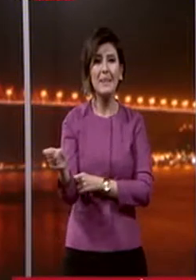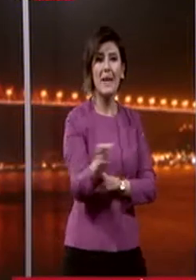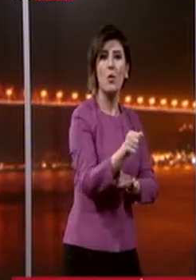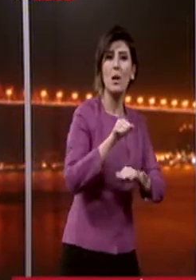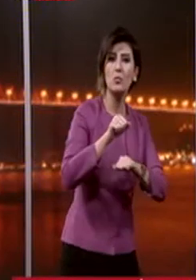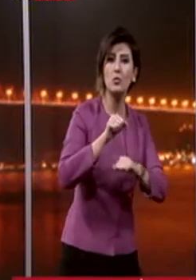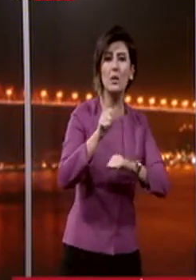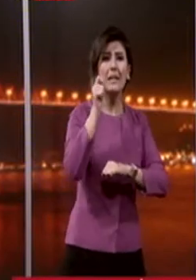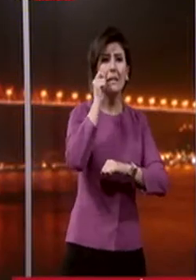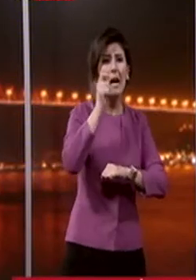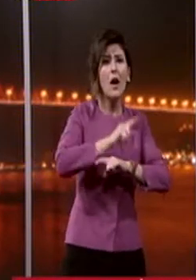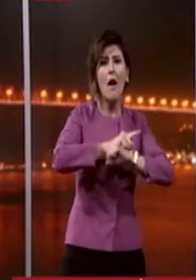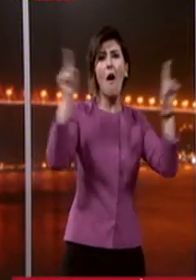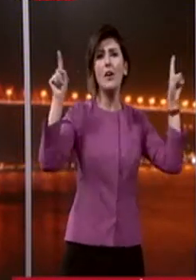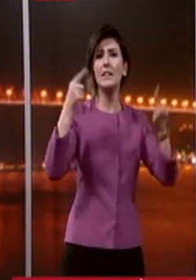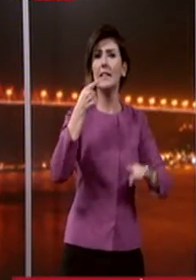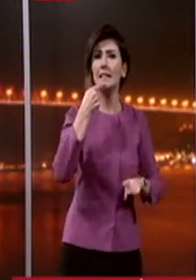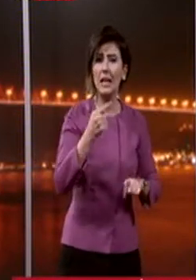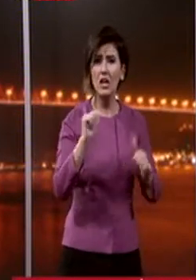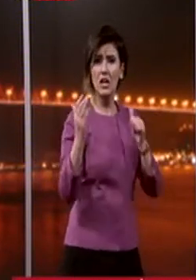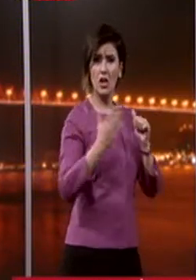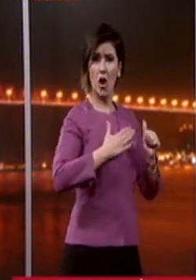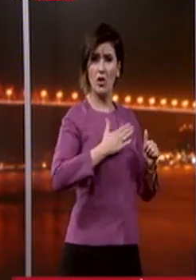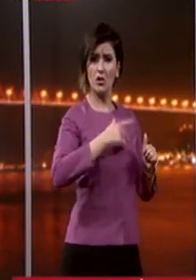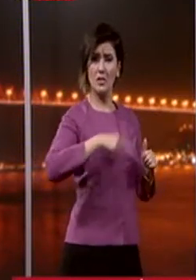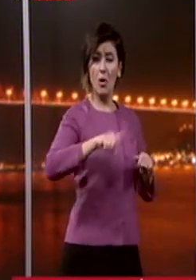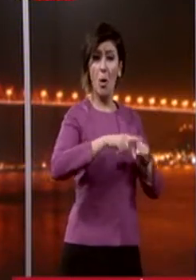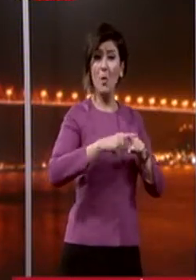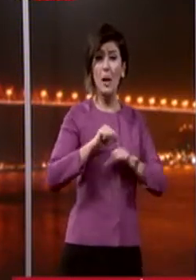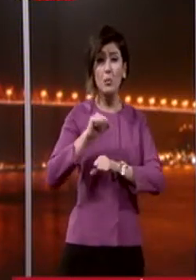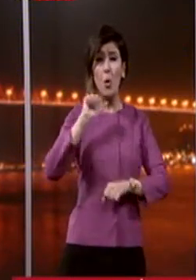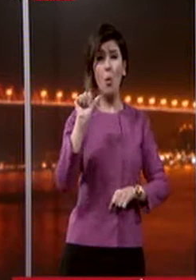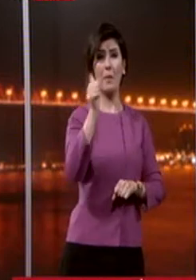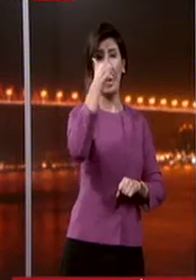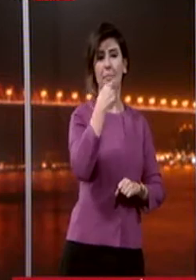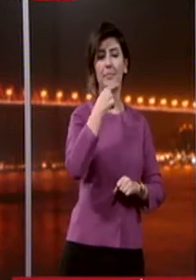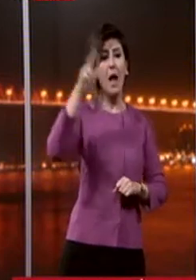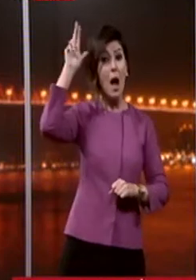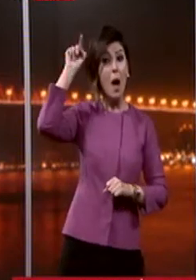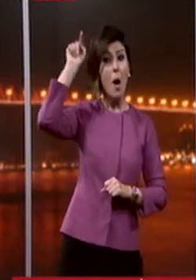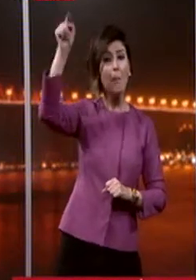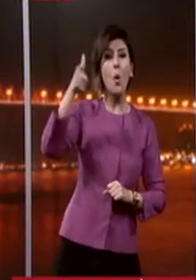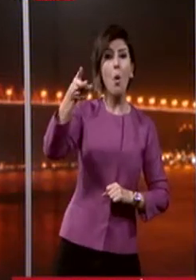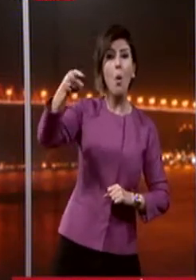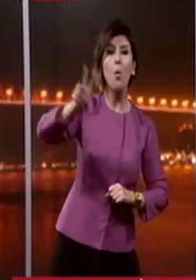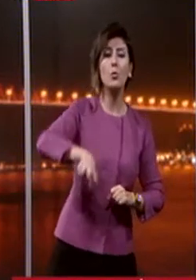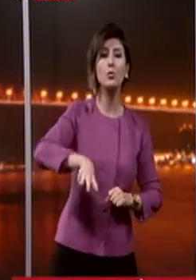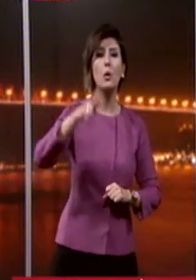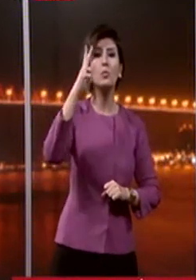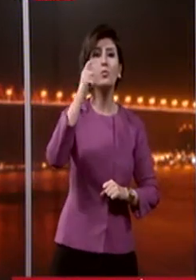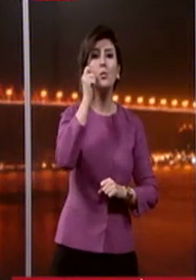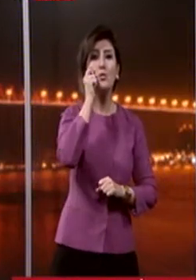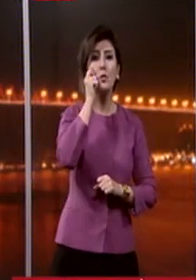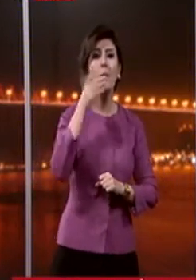terörle mücadele ve İslamofobi karşısında ortak mücadelenin önemine işaret etti. Amerika Birleşik Devletleri'nde öldürülen